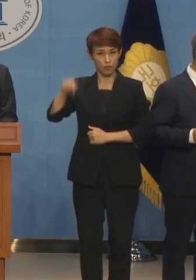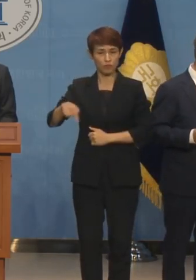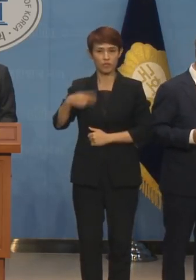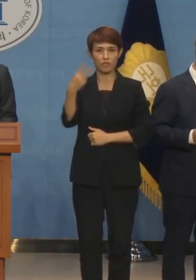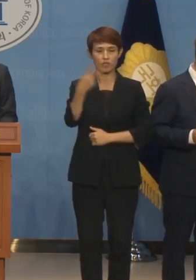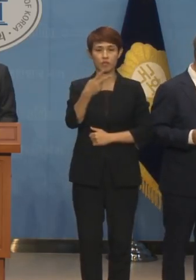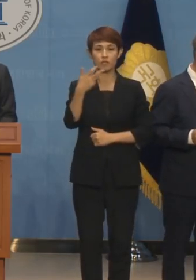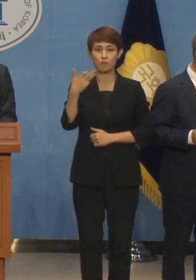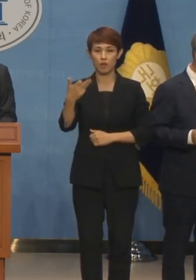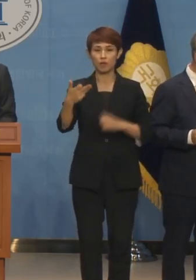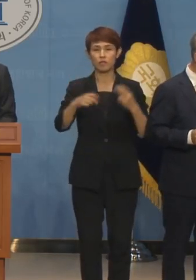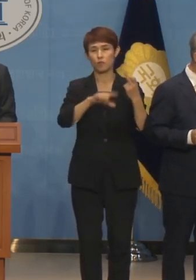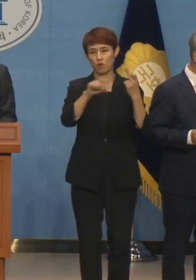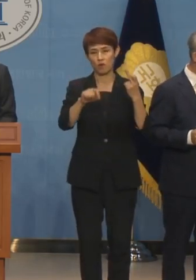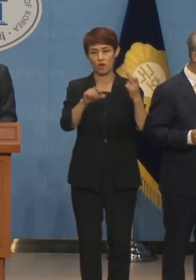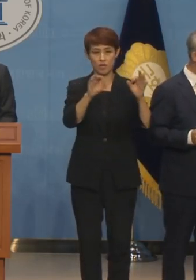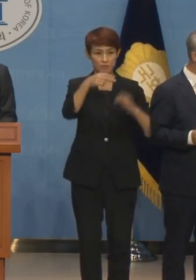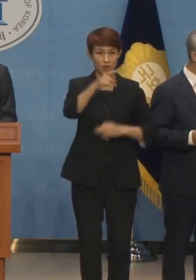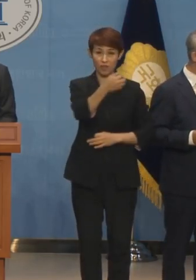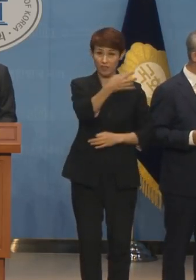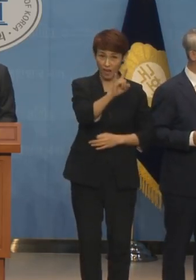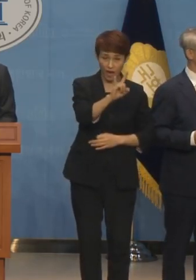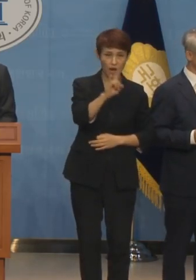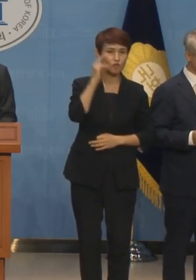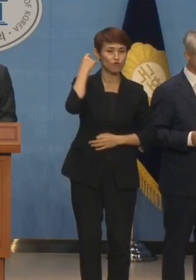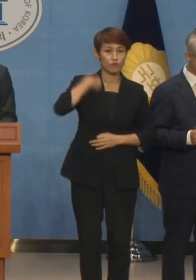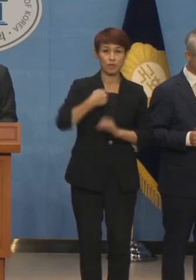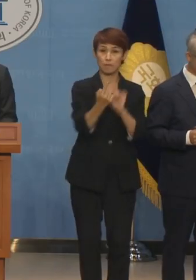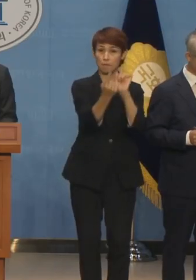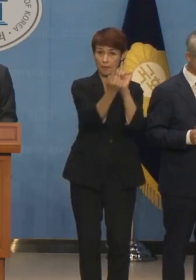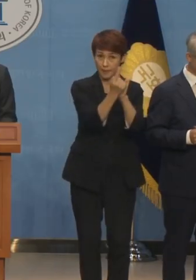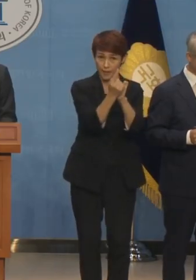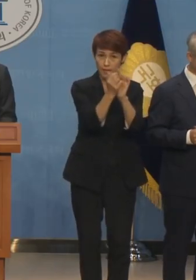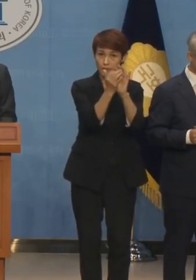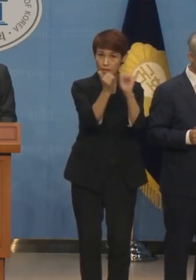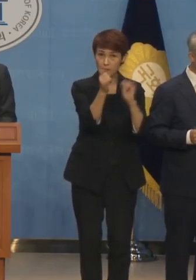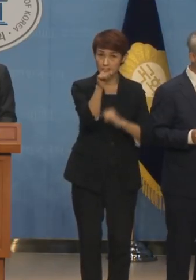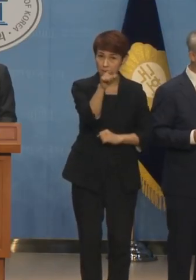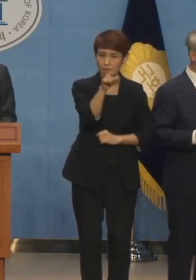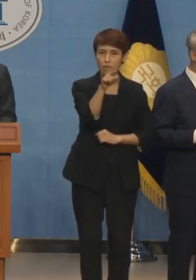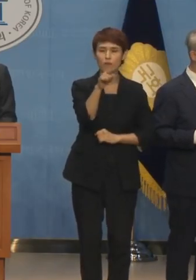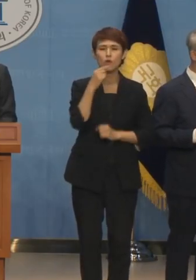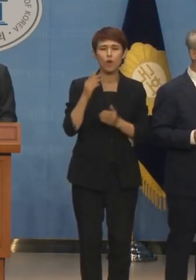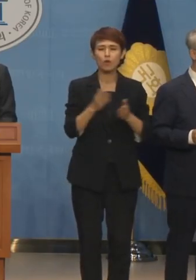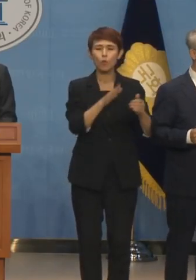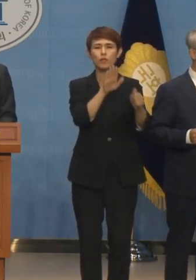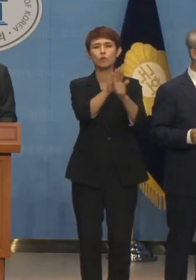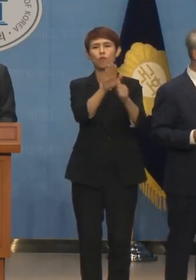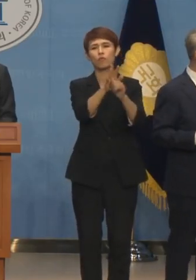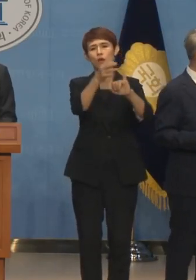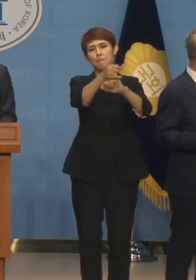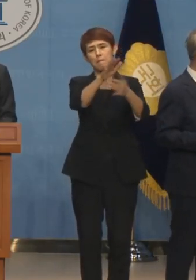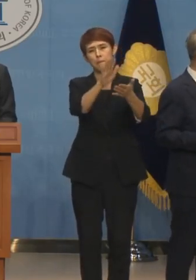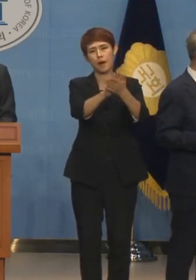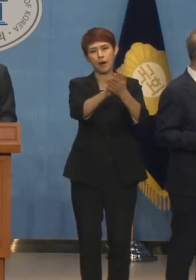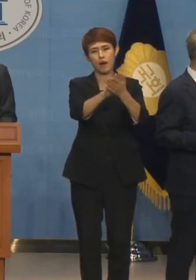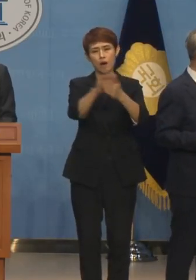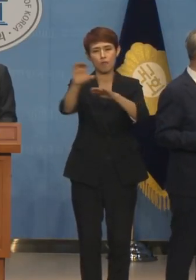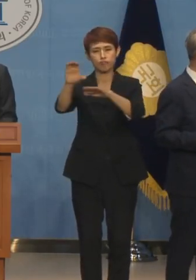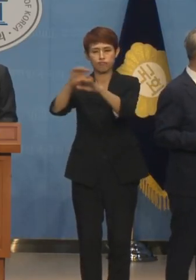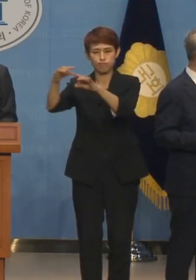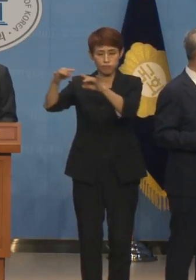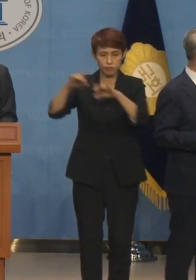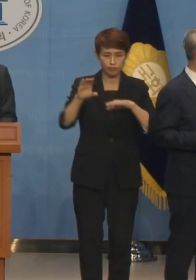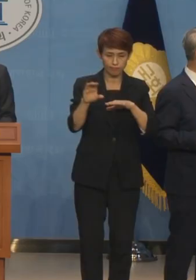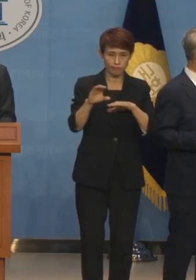12월 김성태가 중국에서 만난 북측 인사에게 경기도가 지원을 약속한 스마트팜 비용 50억